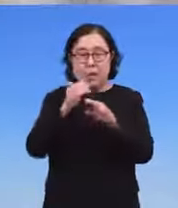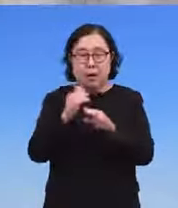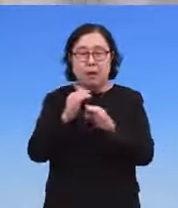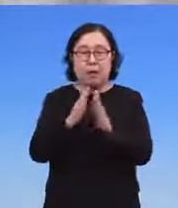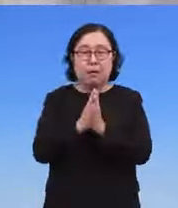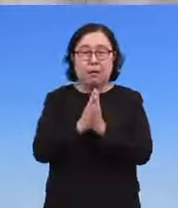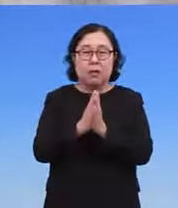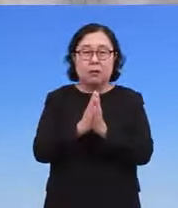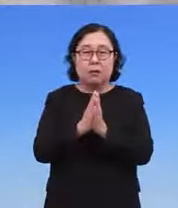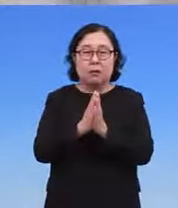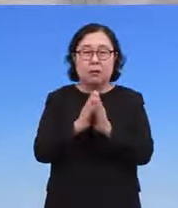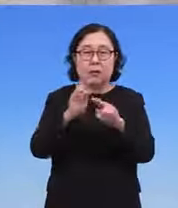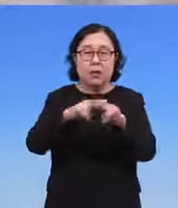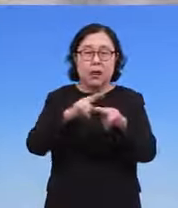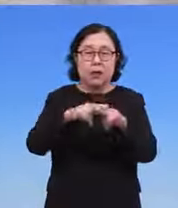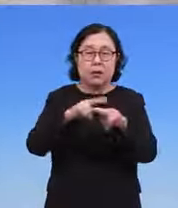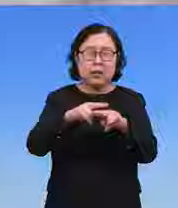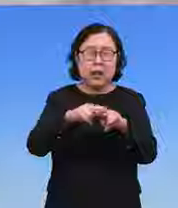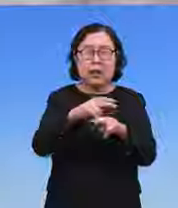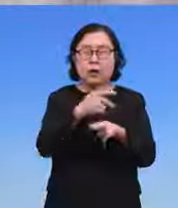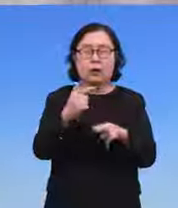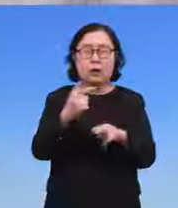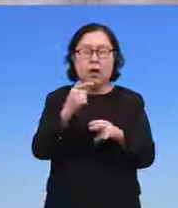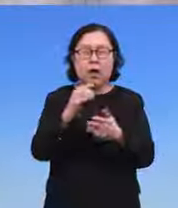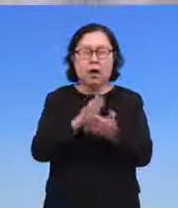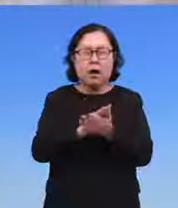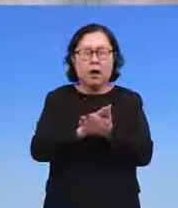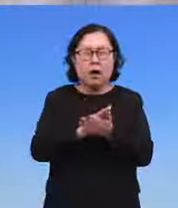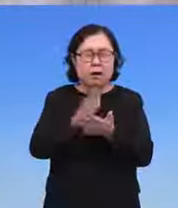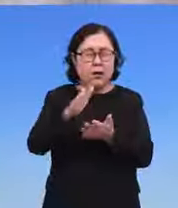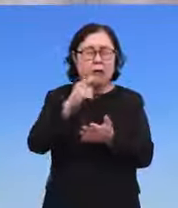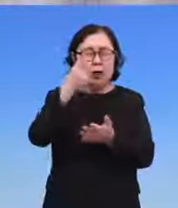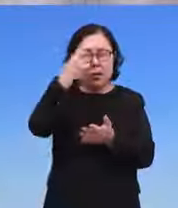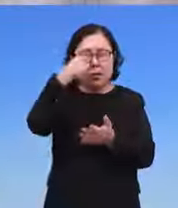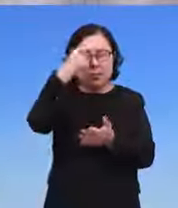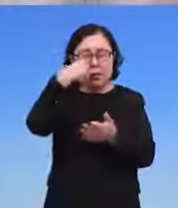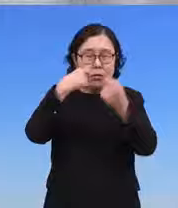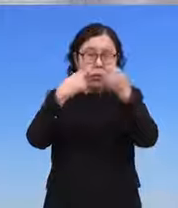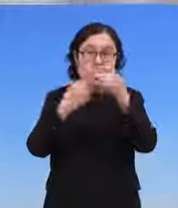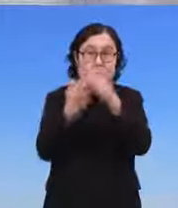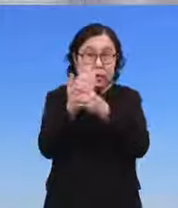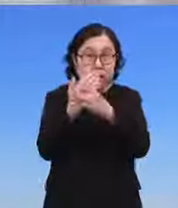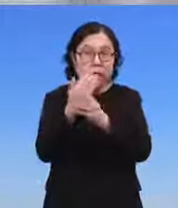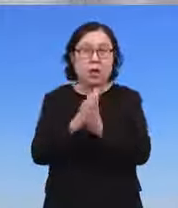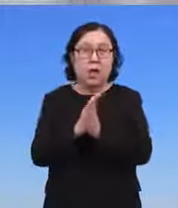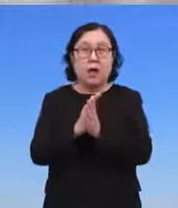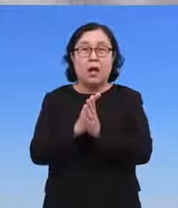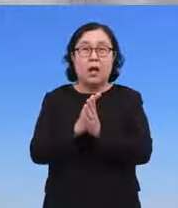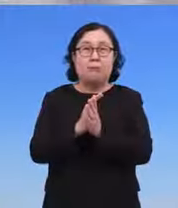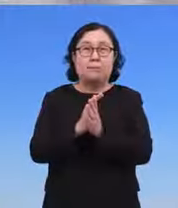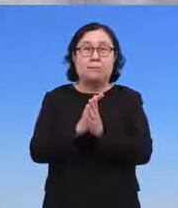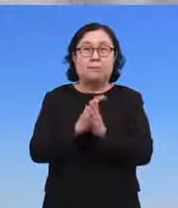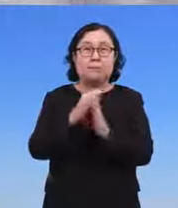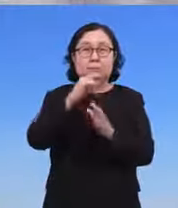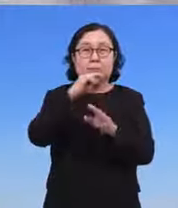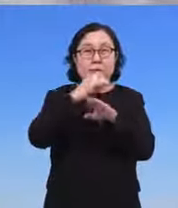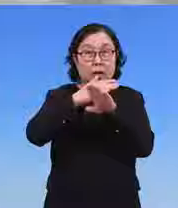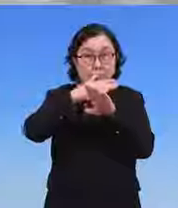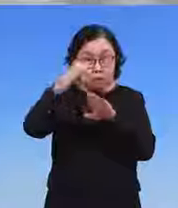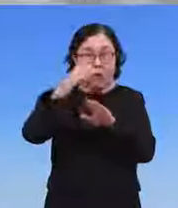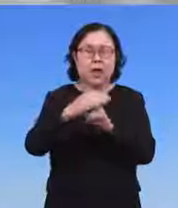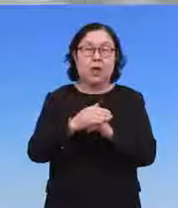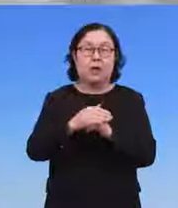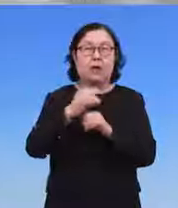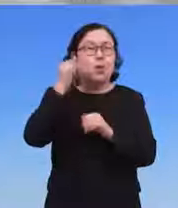눈물이 왈칵 쏟아지는 겁니다. 중국의 그 탄압받는 교회들이 그리고 북한의 지하 교회들이 그들이 하나님